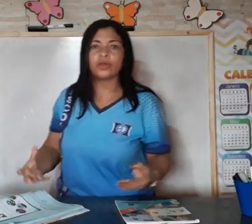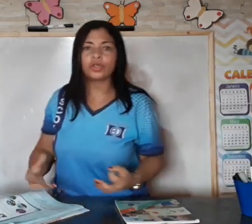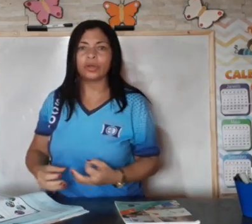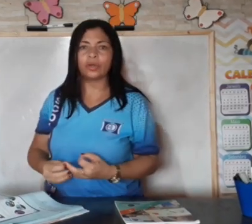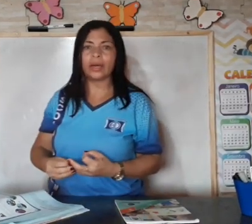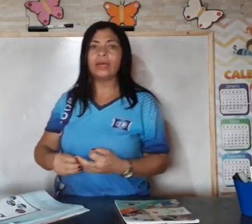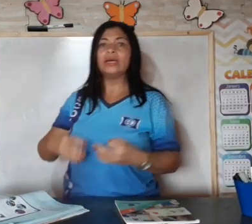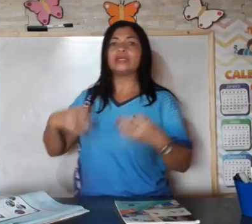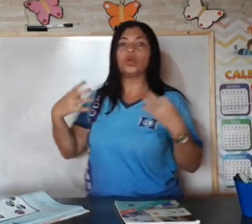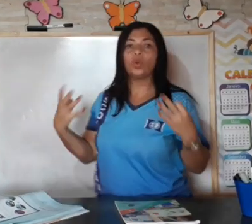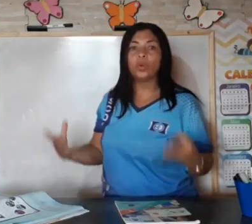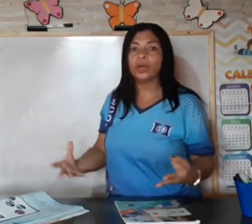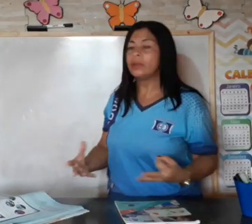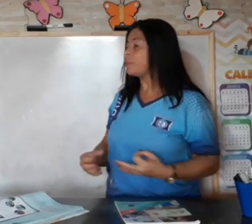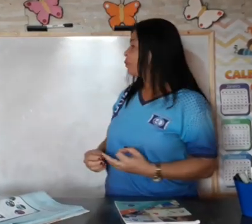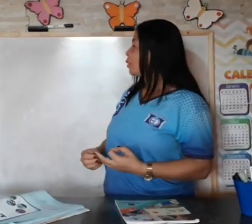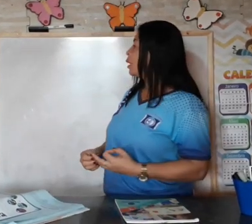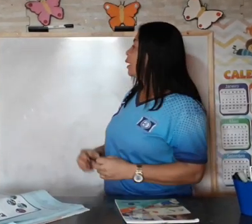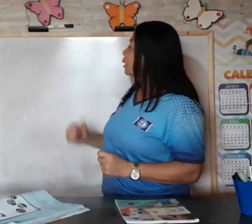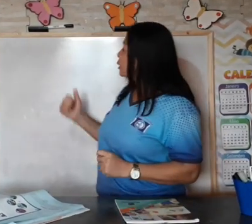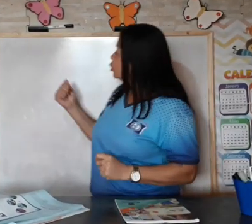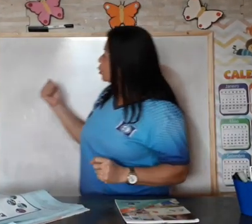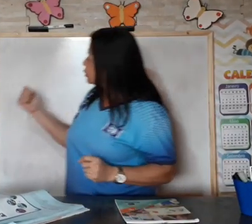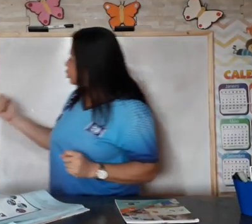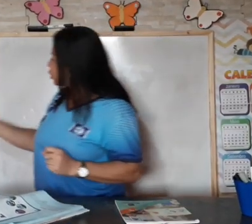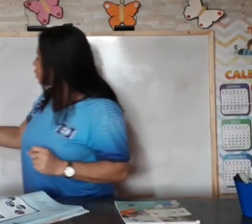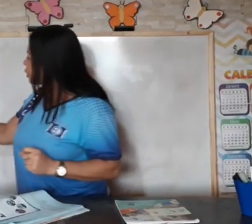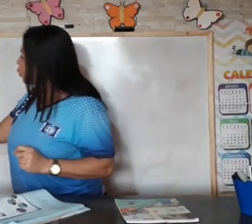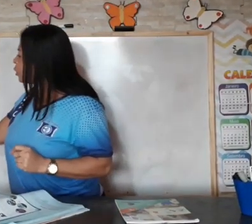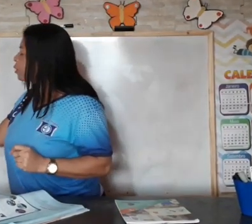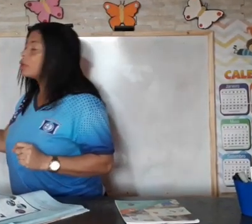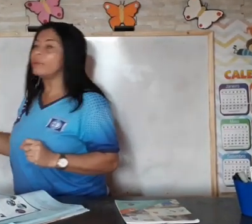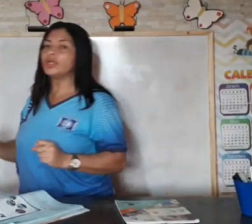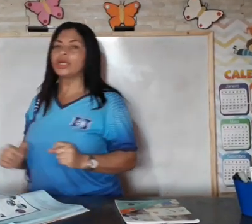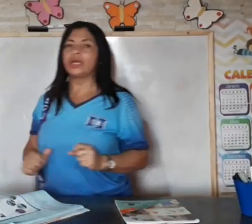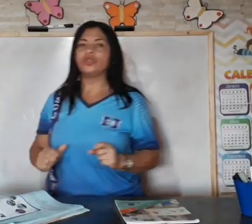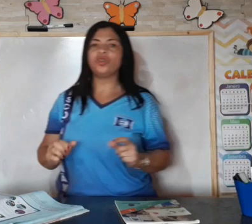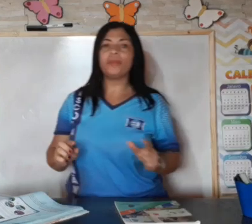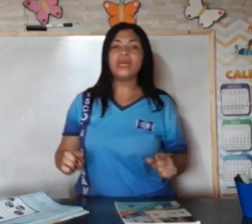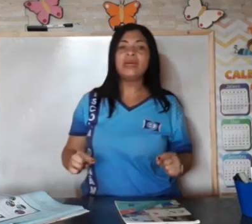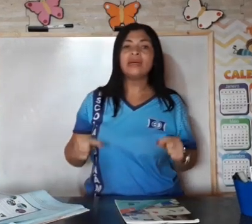saudáveis, não é? Se curem. Todas as crianças têm o direito também de quê? De brincar.